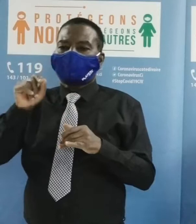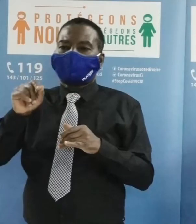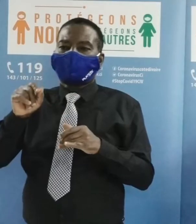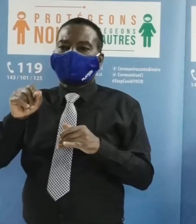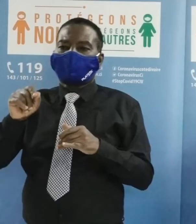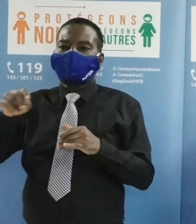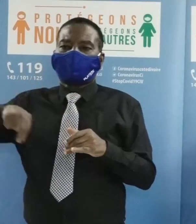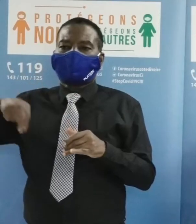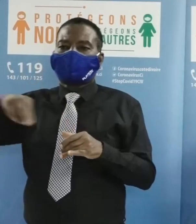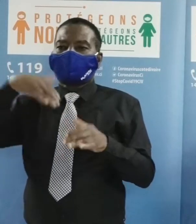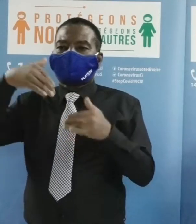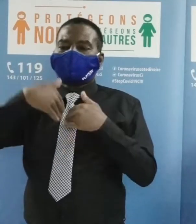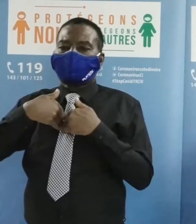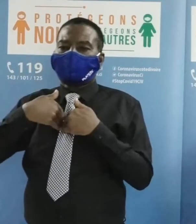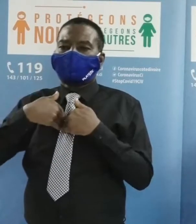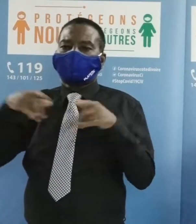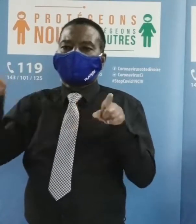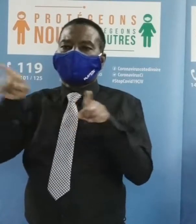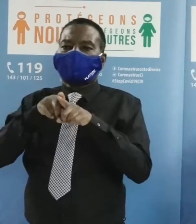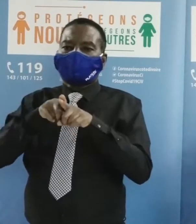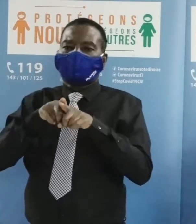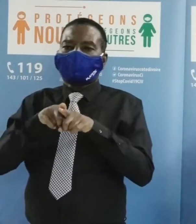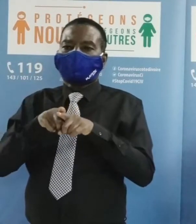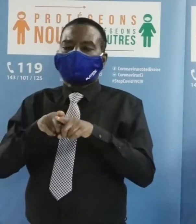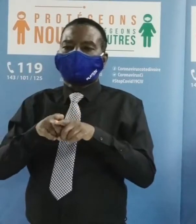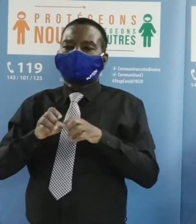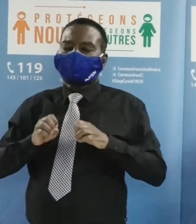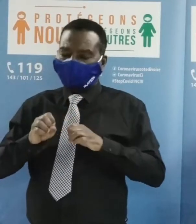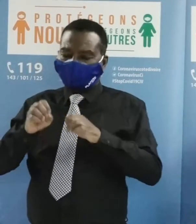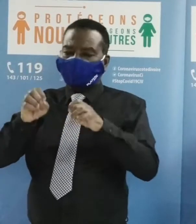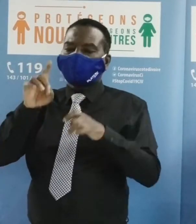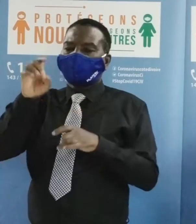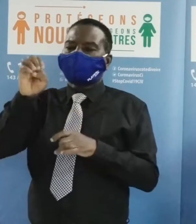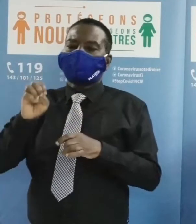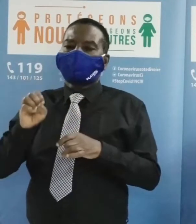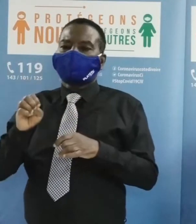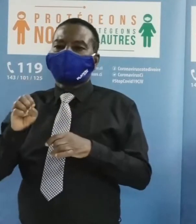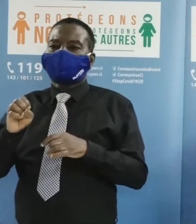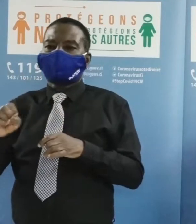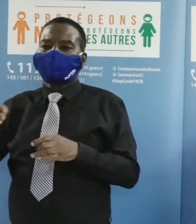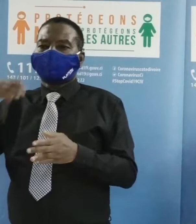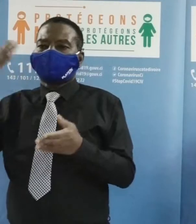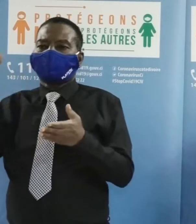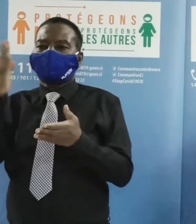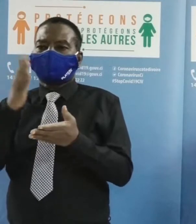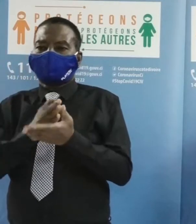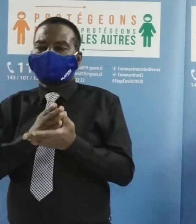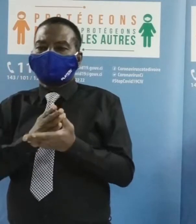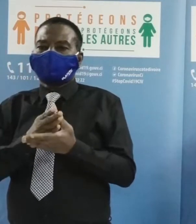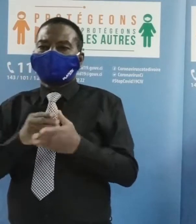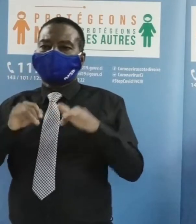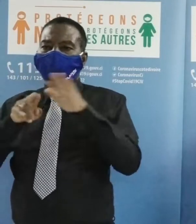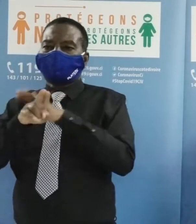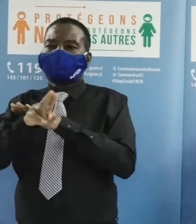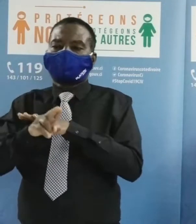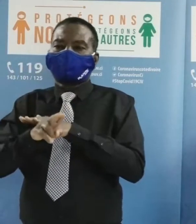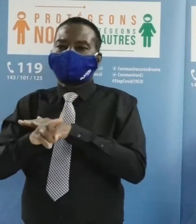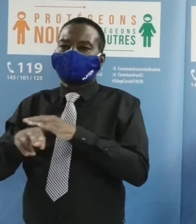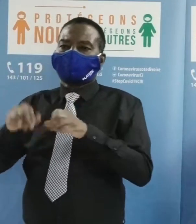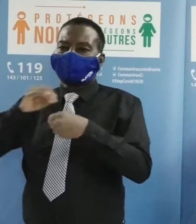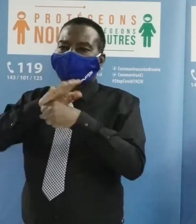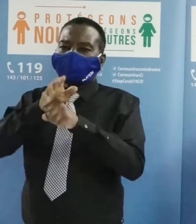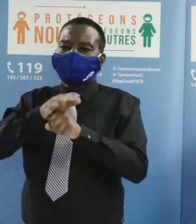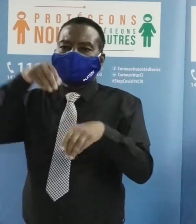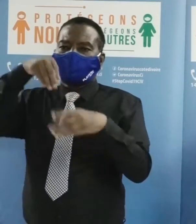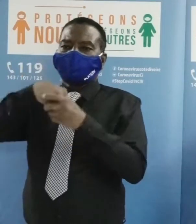nous avons aussi essayé de freiner l'entrée de ville 19